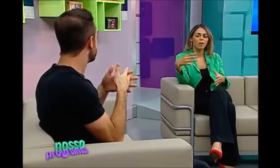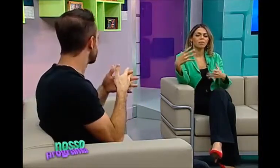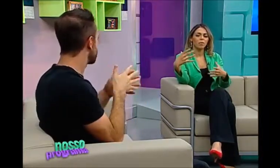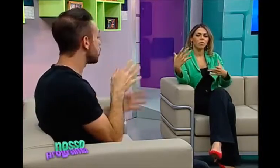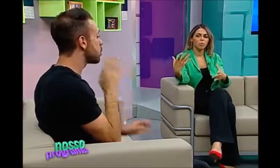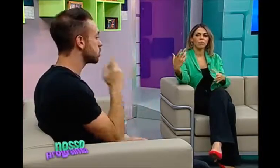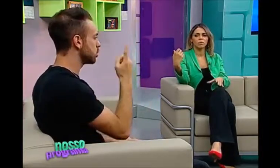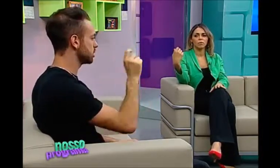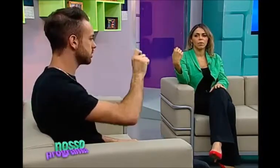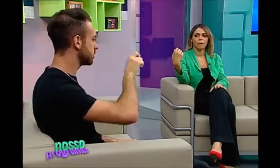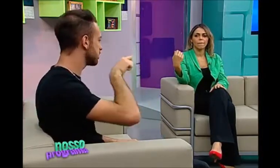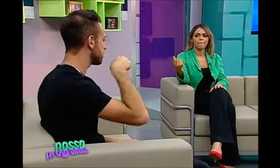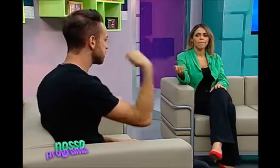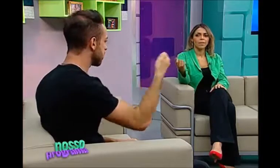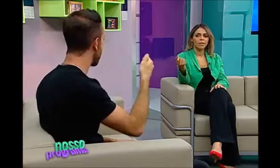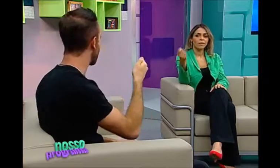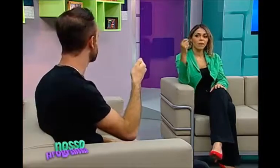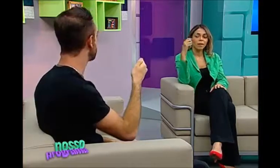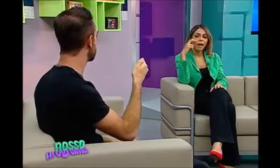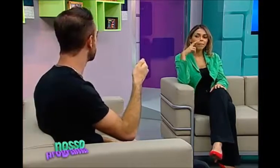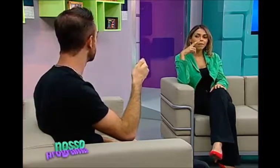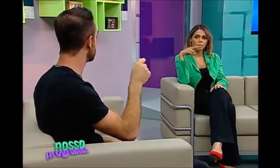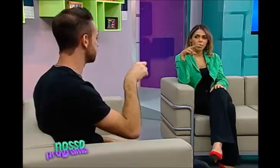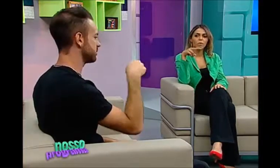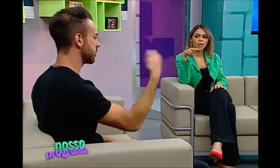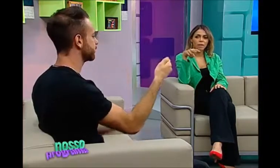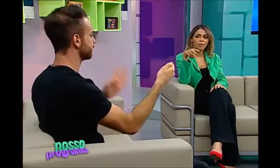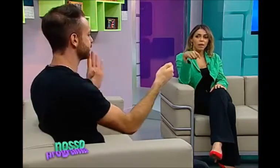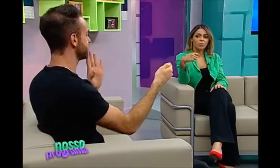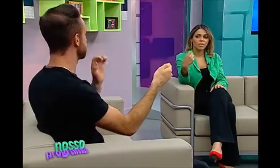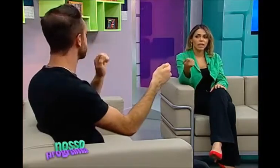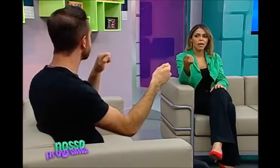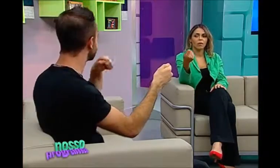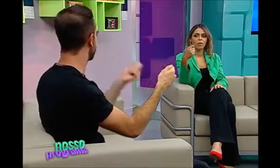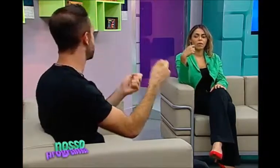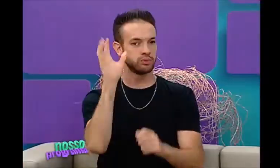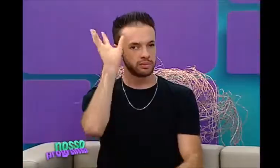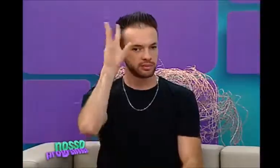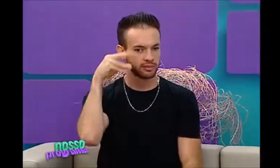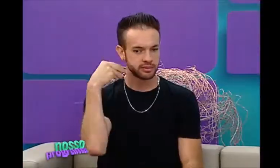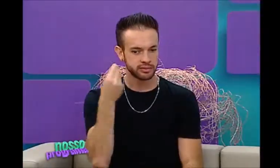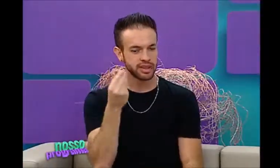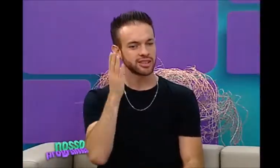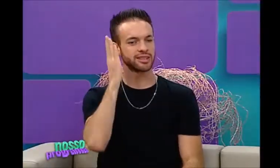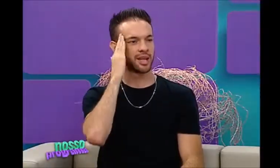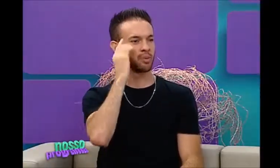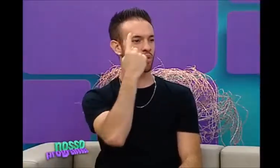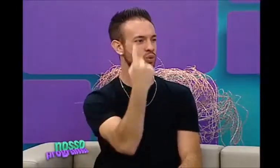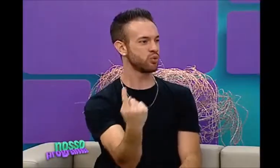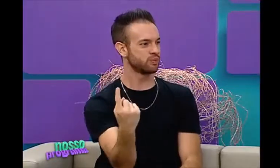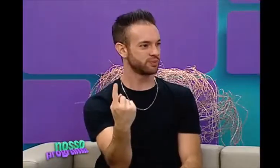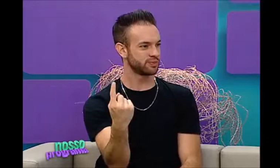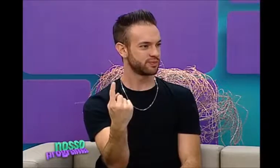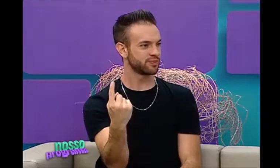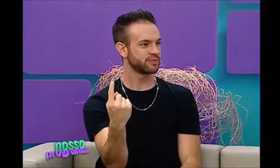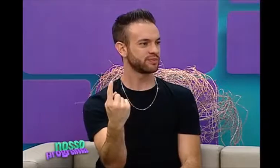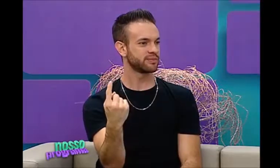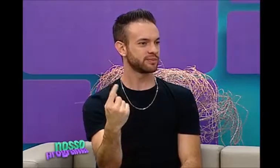fica confuso. Então ele vai olhar a pessoa, né, e vai dar um sinal. Vou dar um sinal que combine com a pessoa. Ah, então eu sei quem é ela, é a